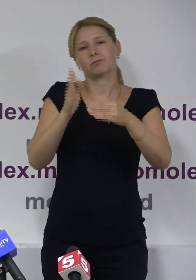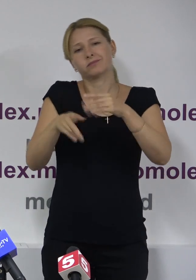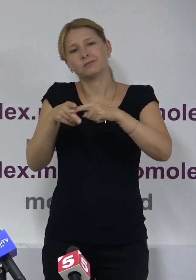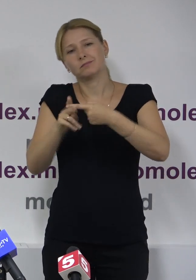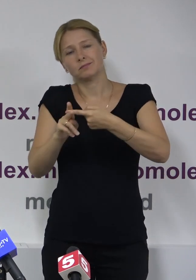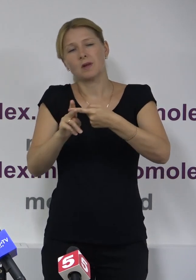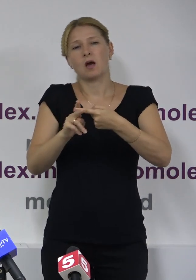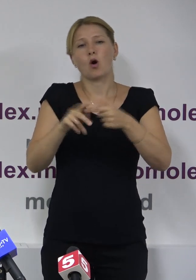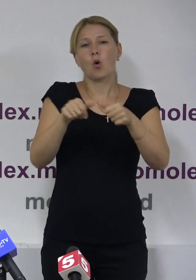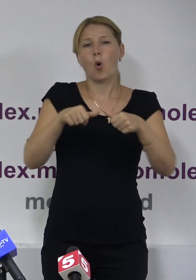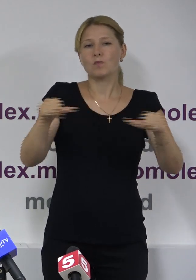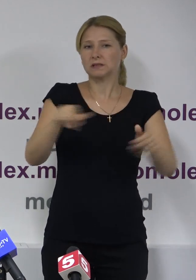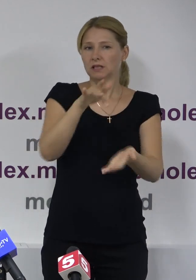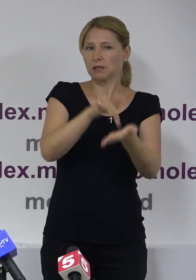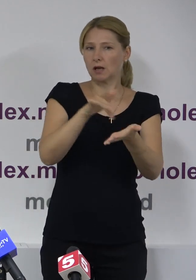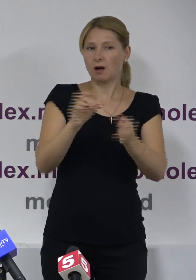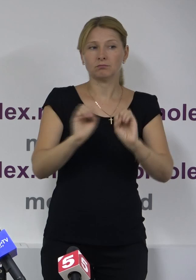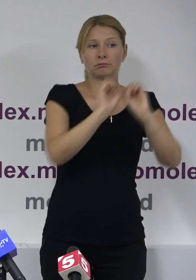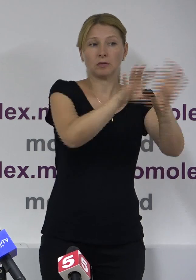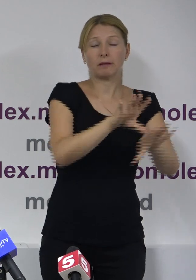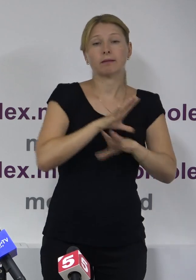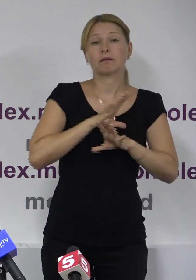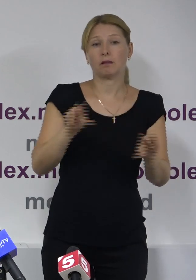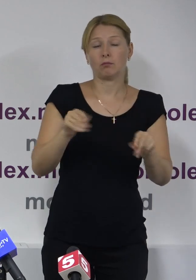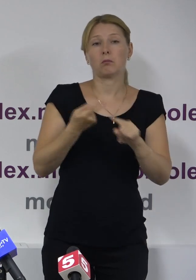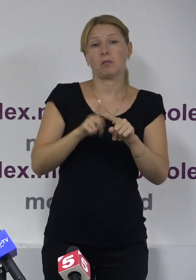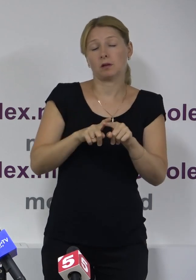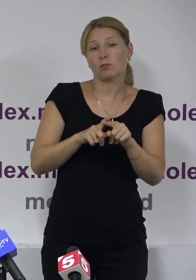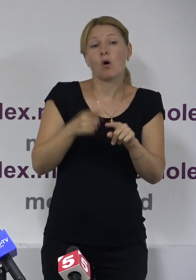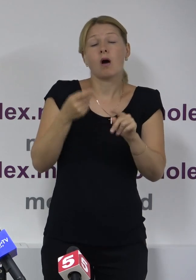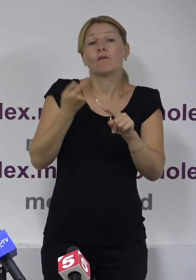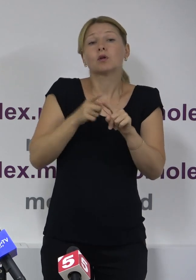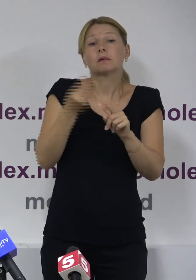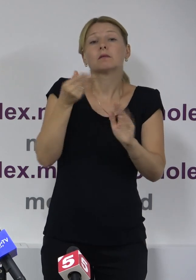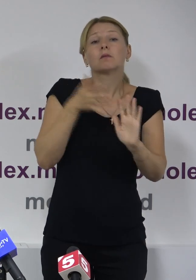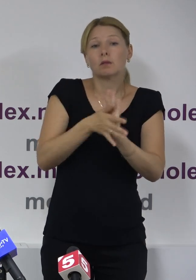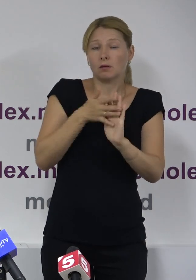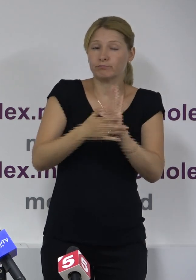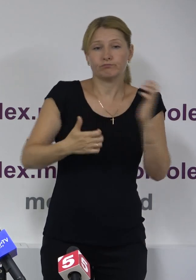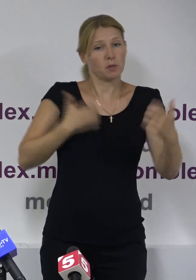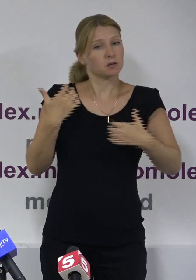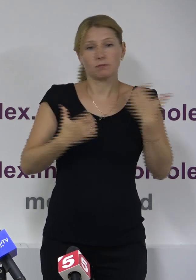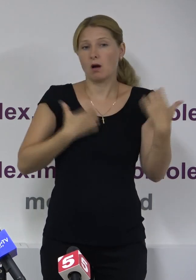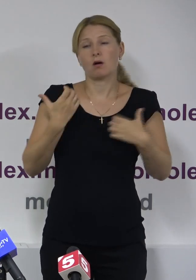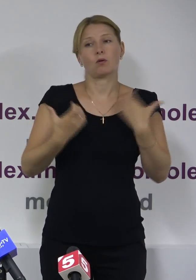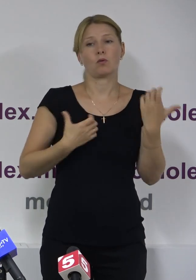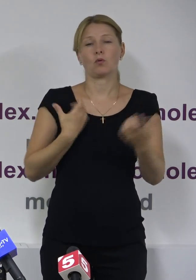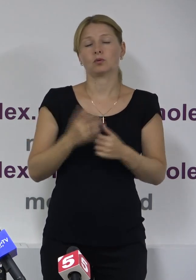la Comisia Electorală Centrală, aceste cheltuieli estimate sunt îngrijorătoare.